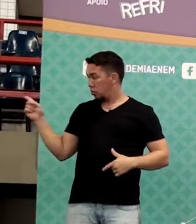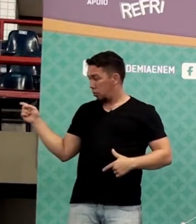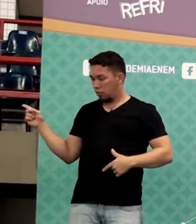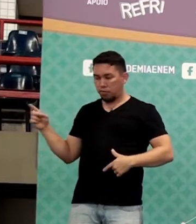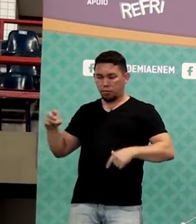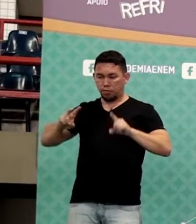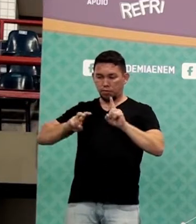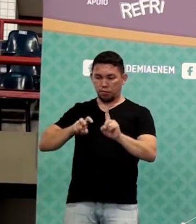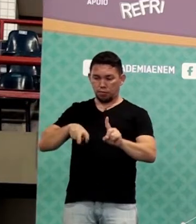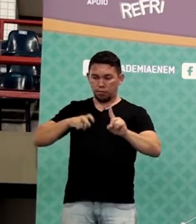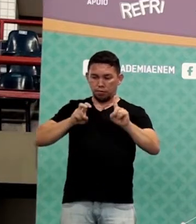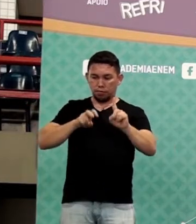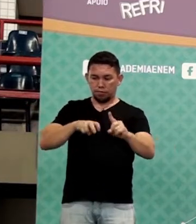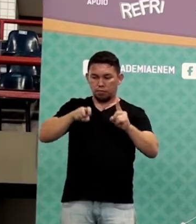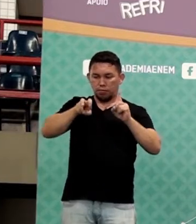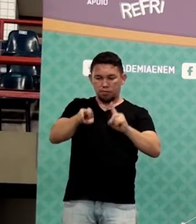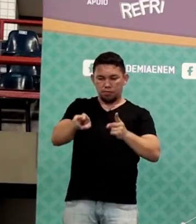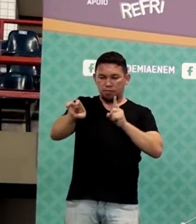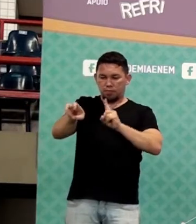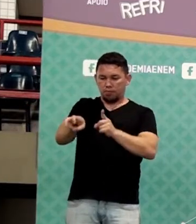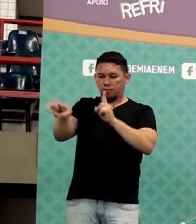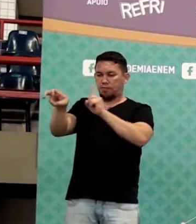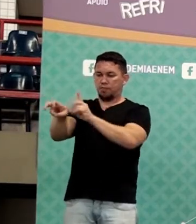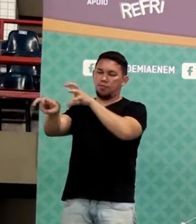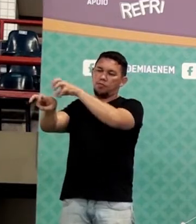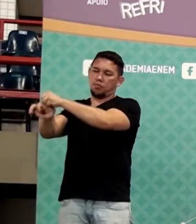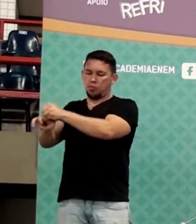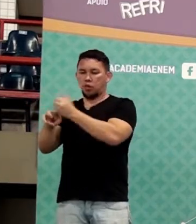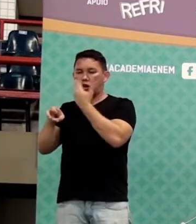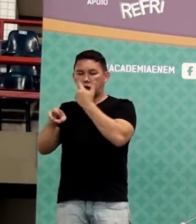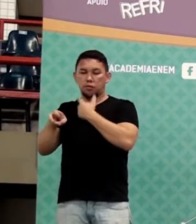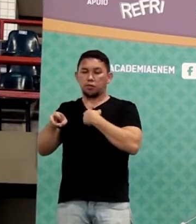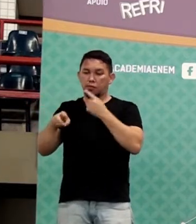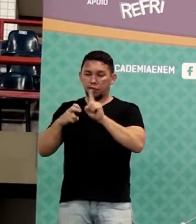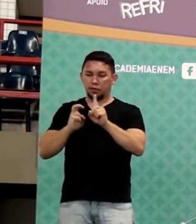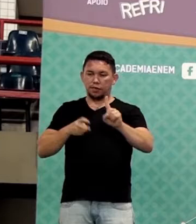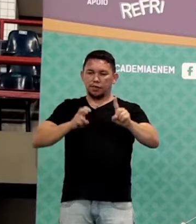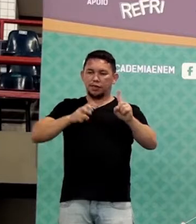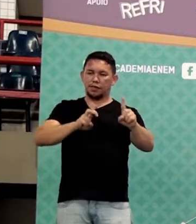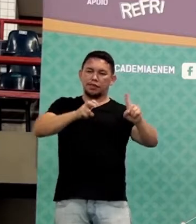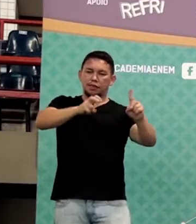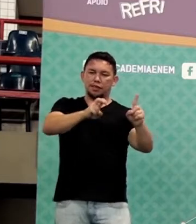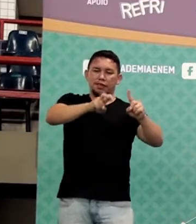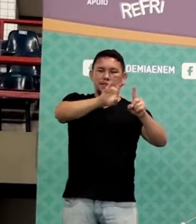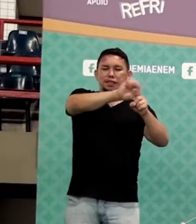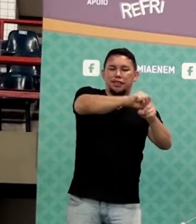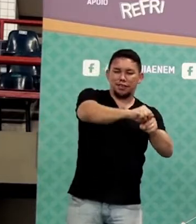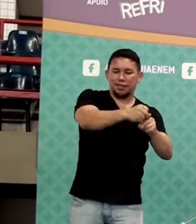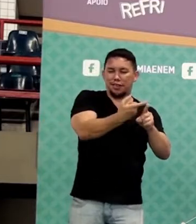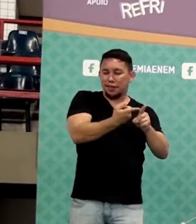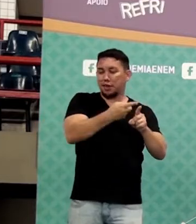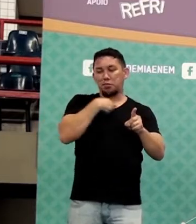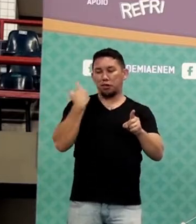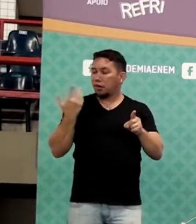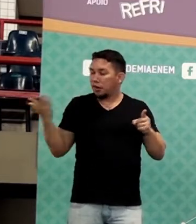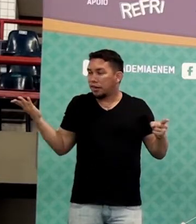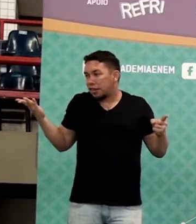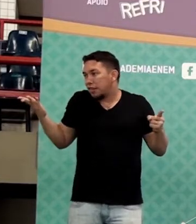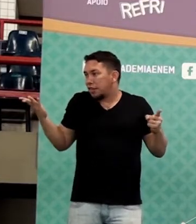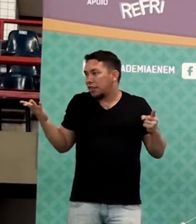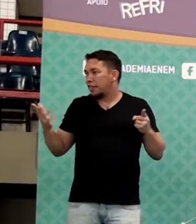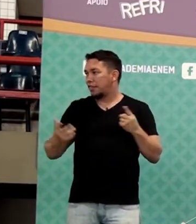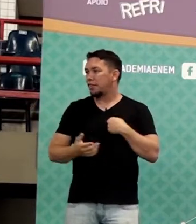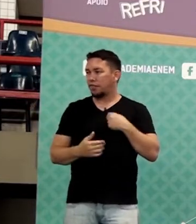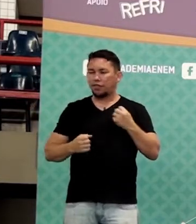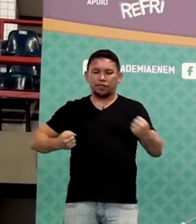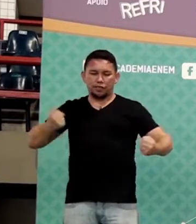animal, ele não conseguia pegar o animal. E se ele também não corresse mais do que o animal pegava o cabra na volta.